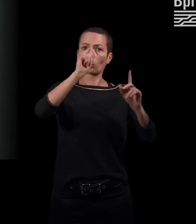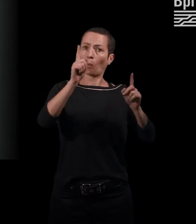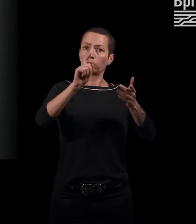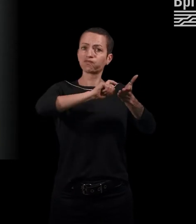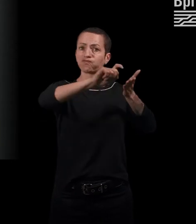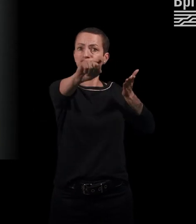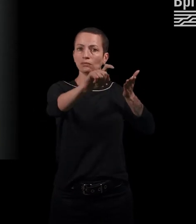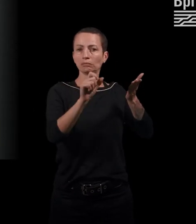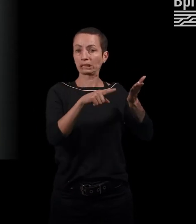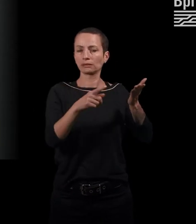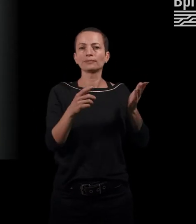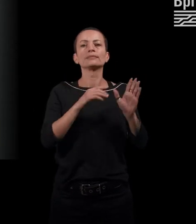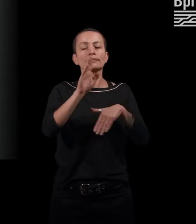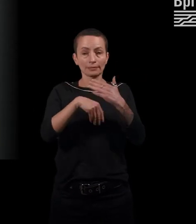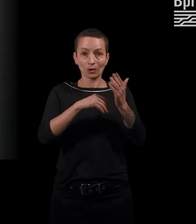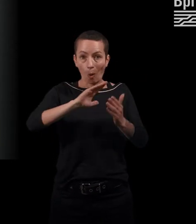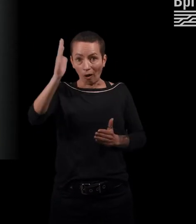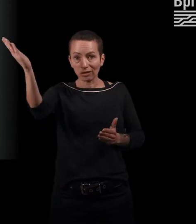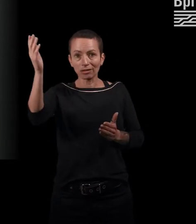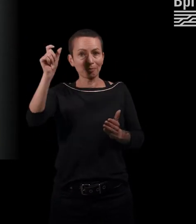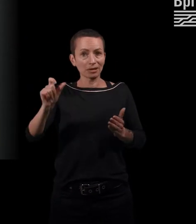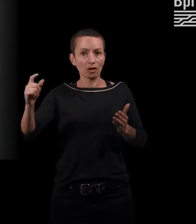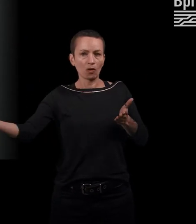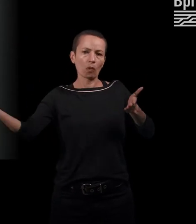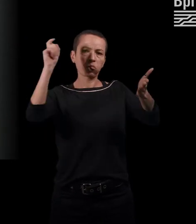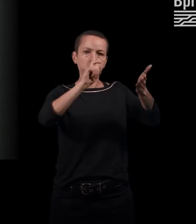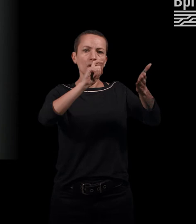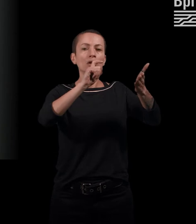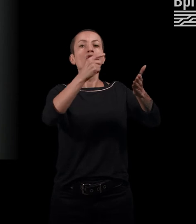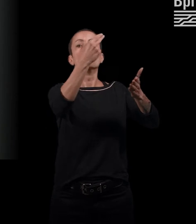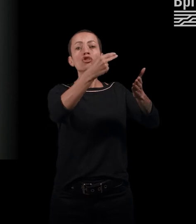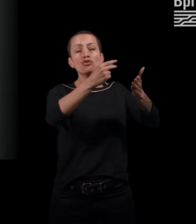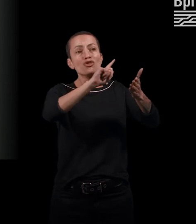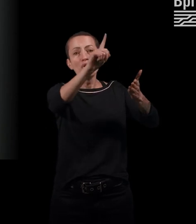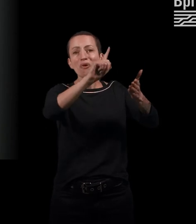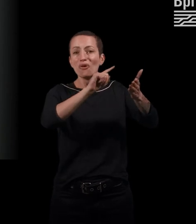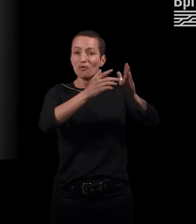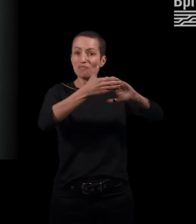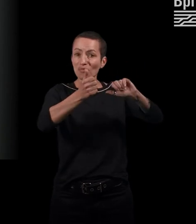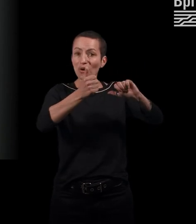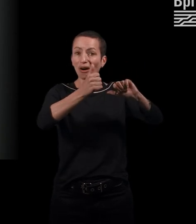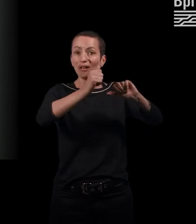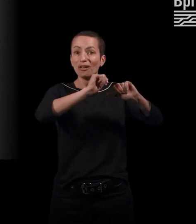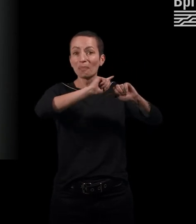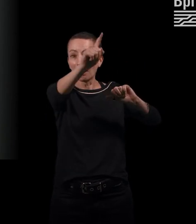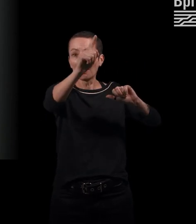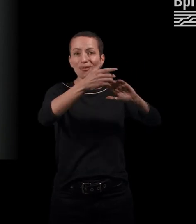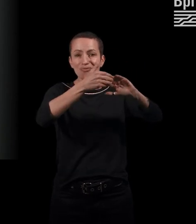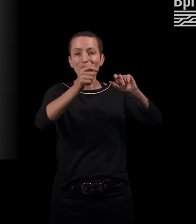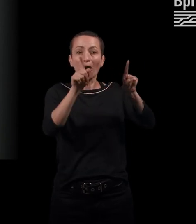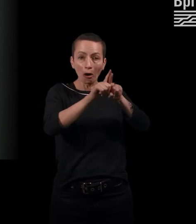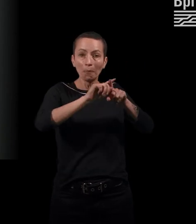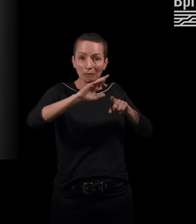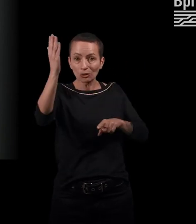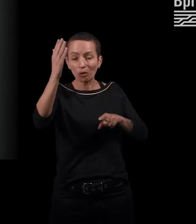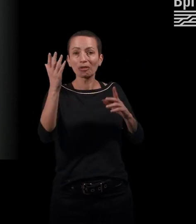et cela en particulier. Et puis, de nouveau, quelqu'un d'autre a rajouté « ne pas, ce mur n'est pas un mur comme les autres » au-dessus du